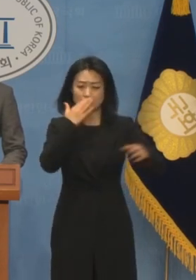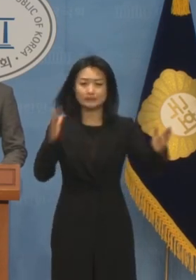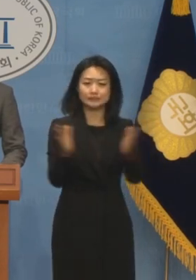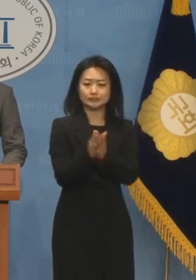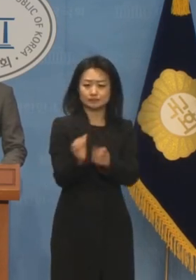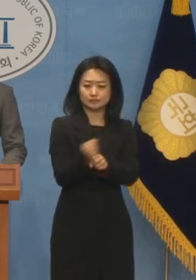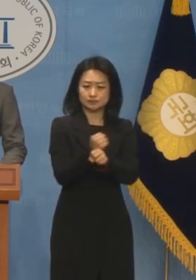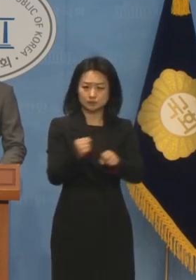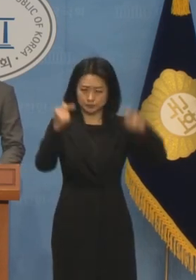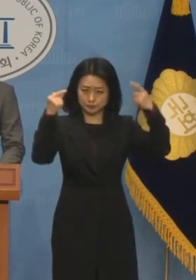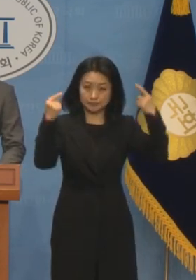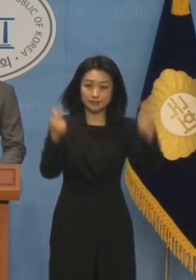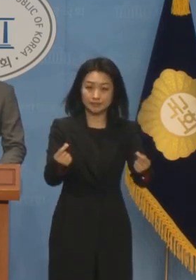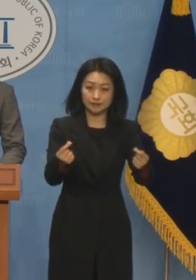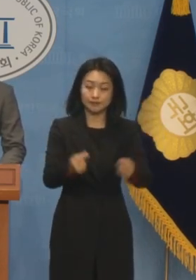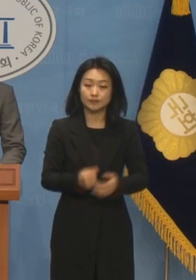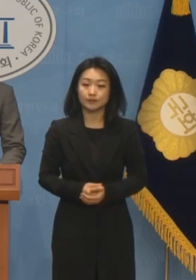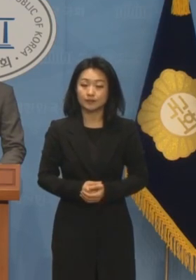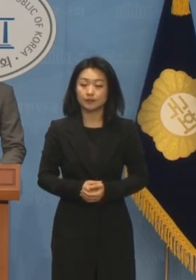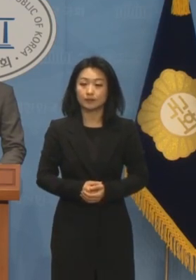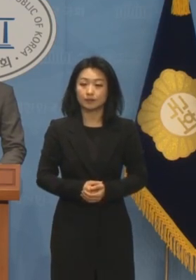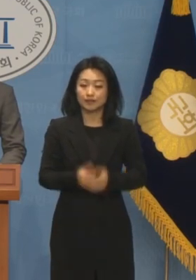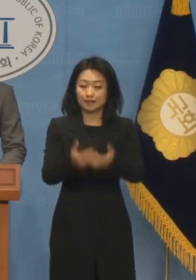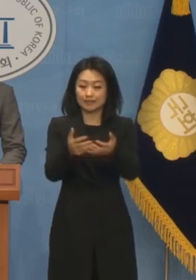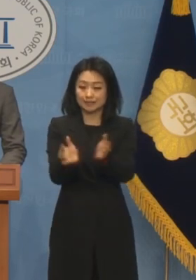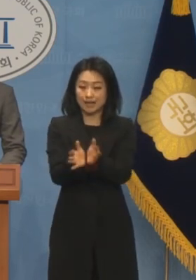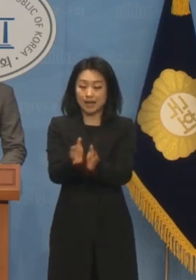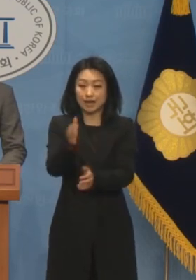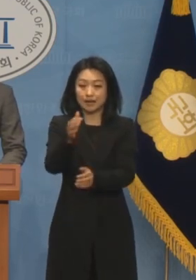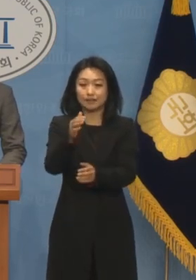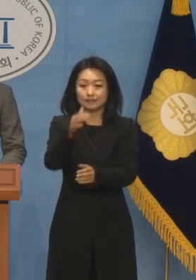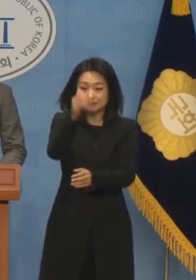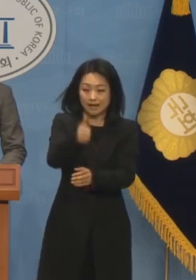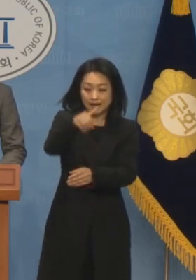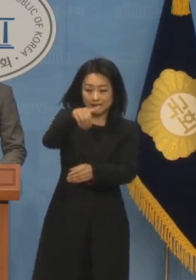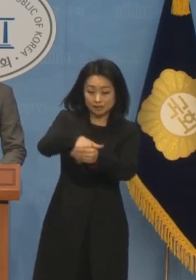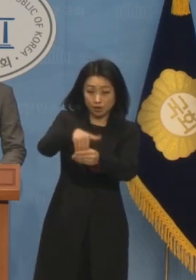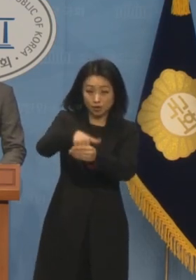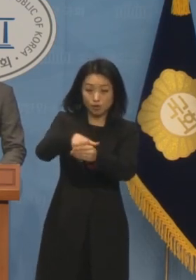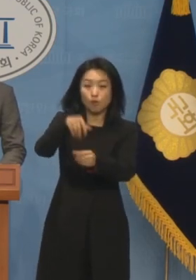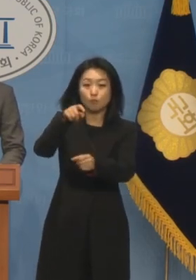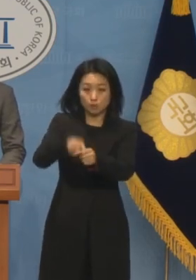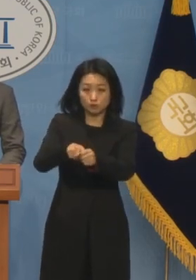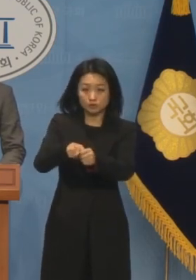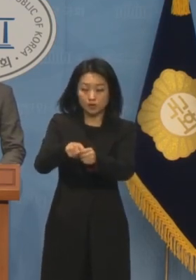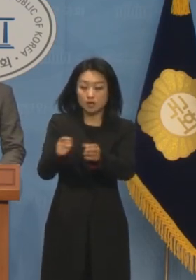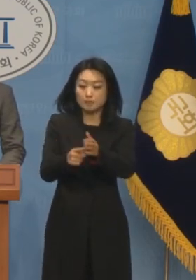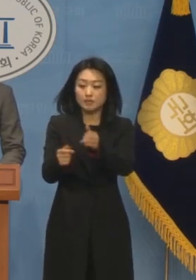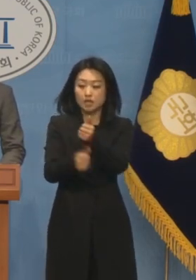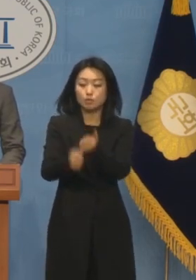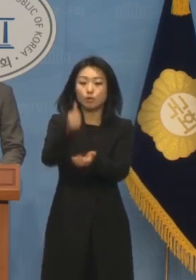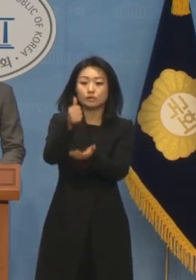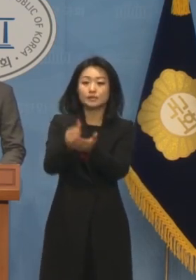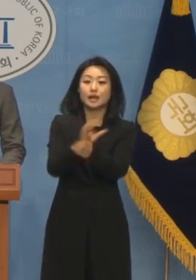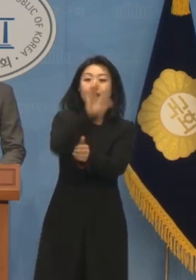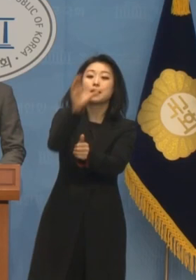뿐입니다. 더구나 전당대회 관리용 비대위원장인 황우여